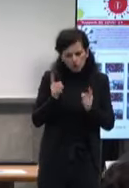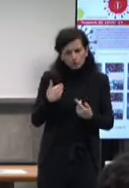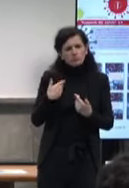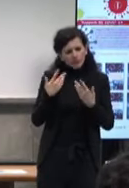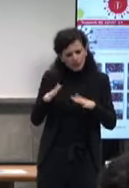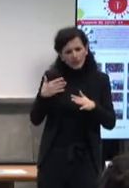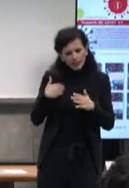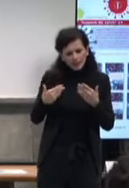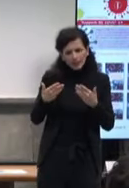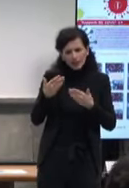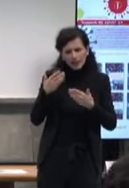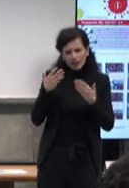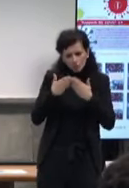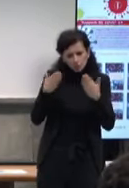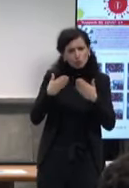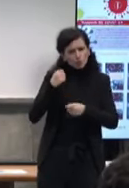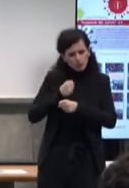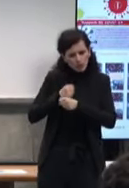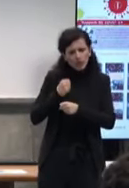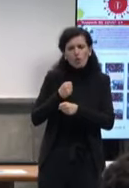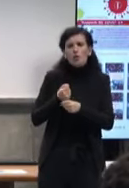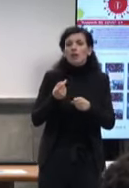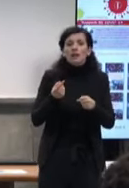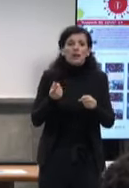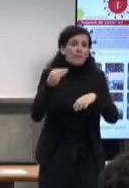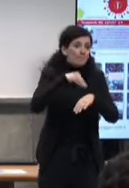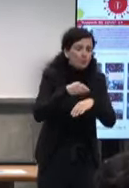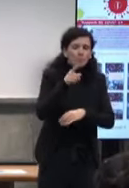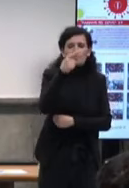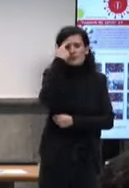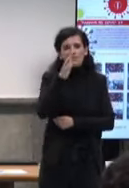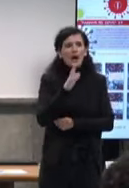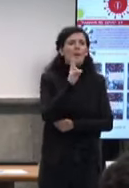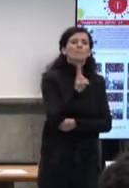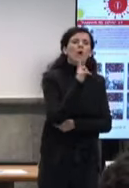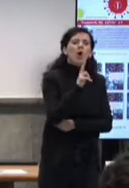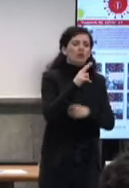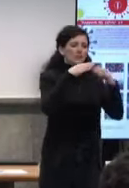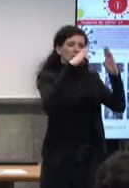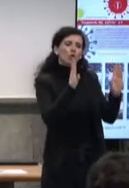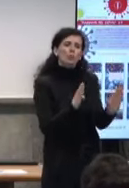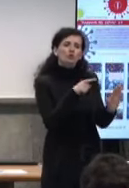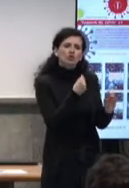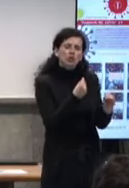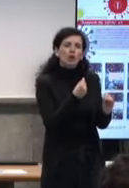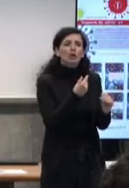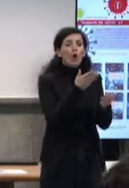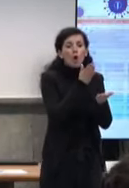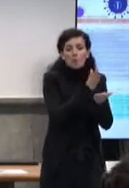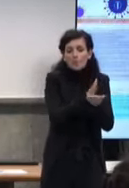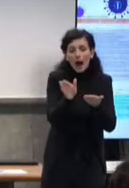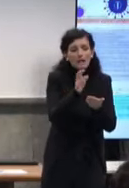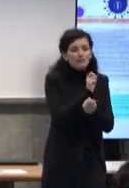di statistica perché poi in realtà lei sa che il flusso dei morti a livello domiciliare passa attraverso canali che non sono i